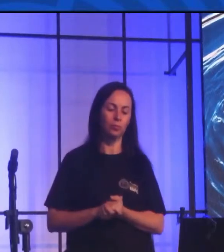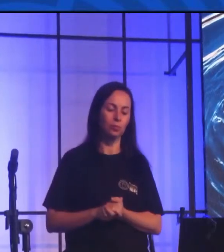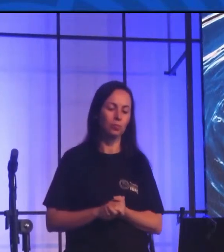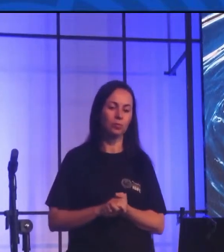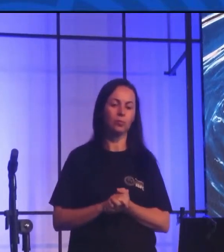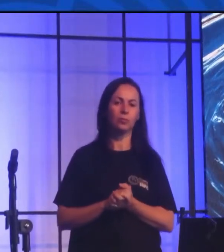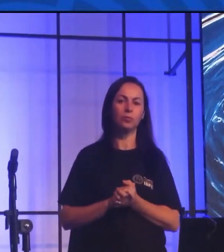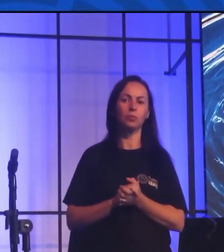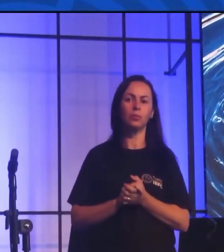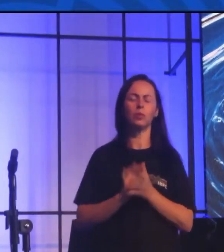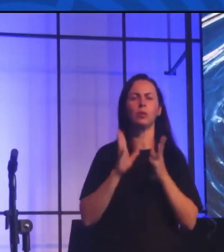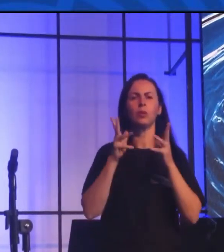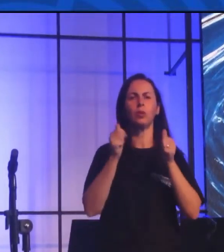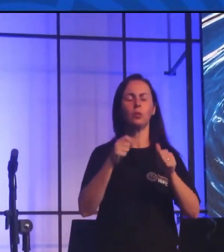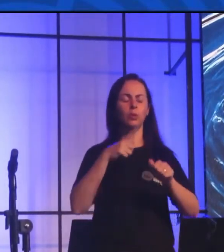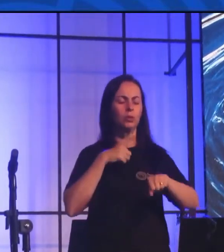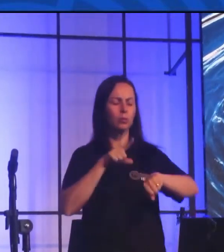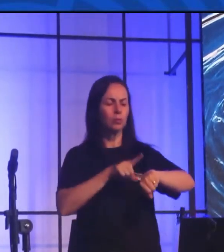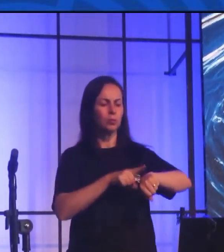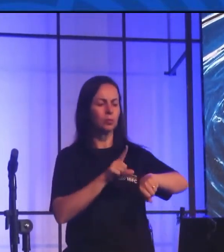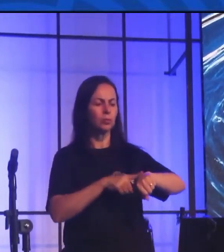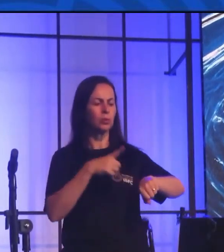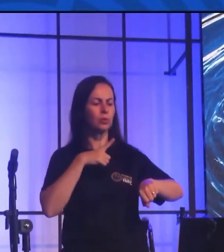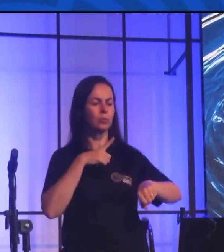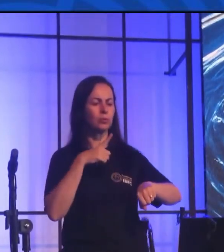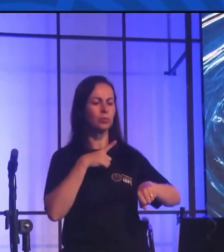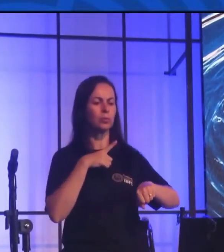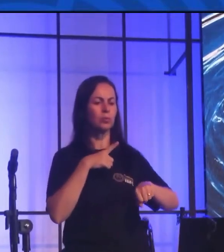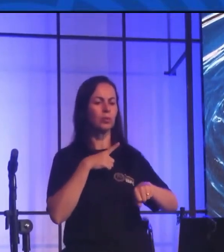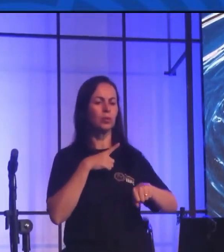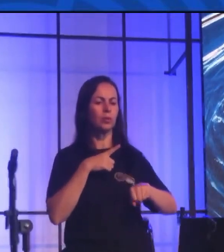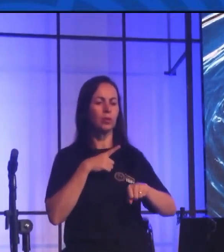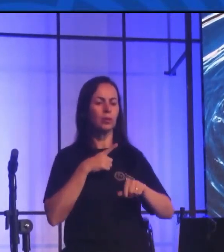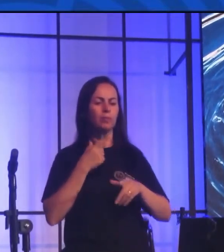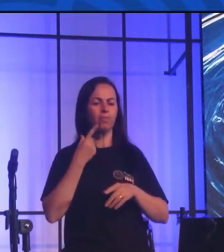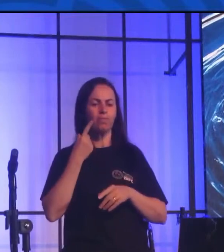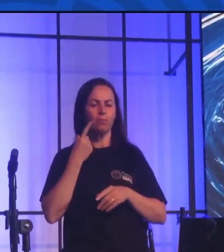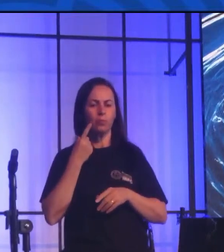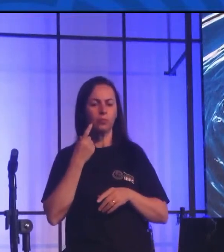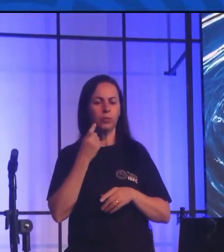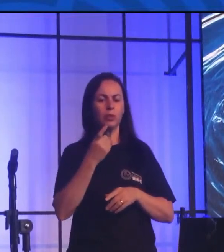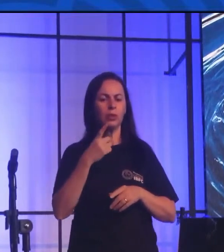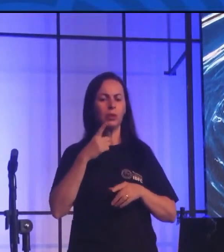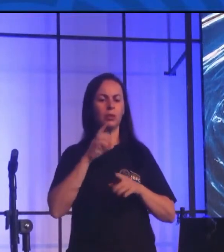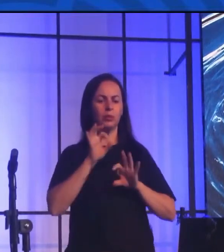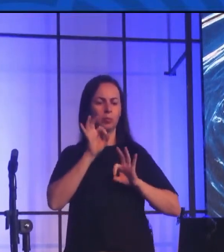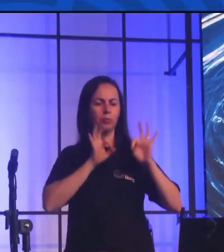Quanto tempo tem durado o seu impulso, o seu ímpeto, os seus planos?